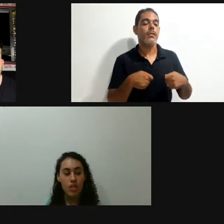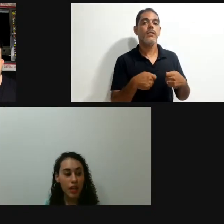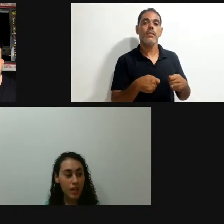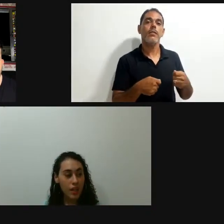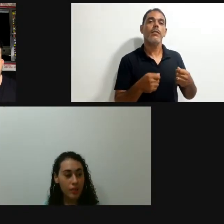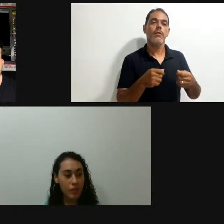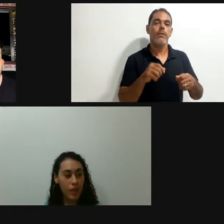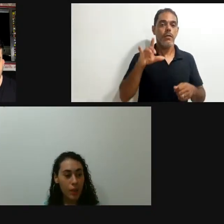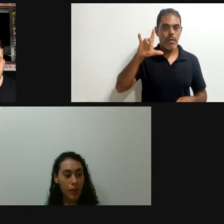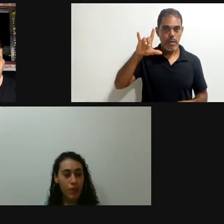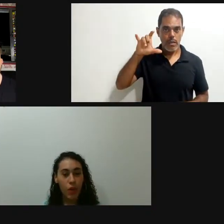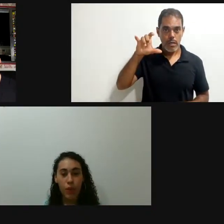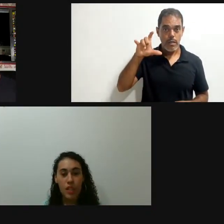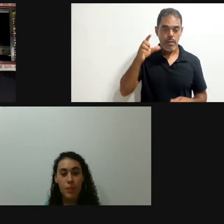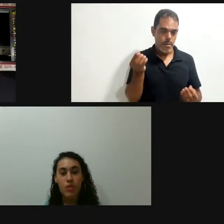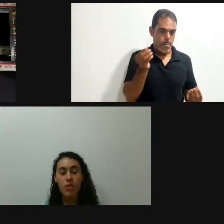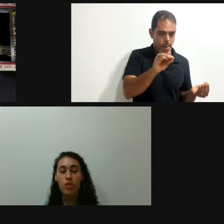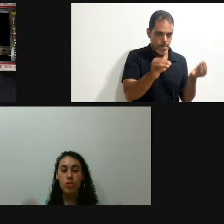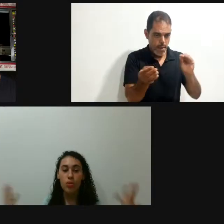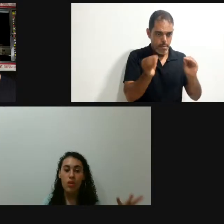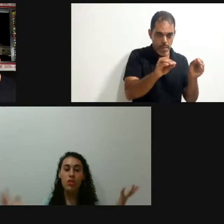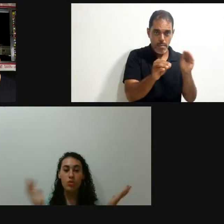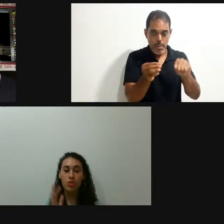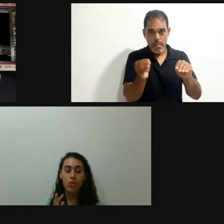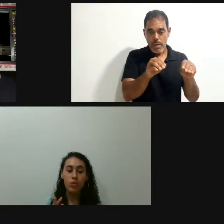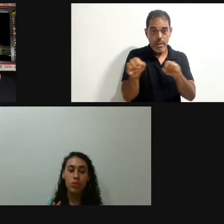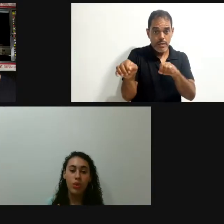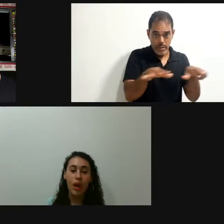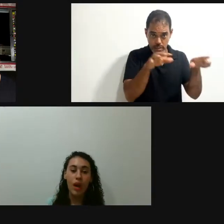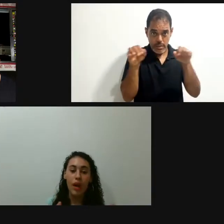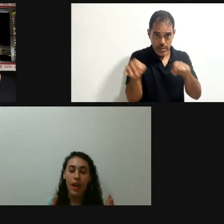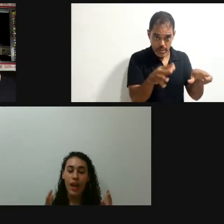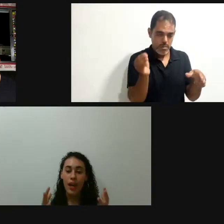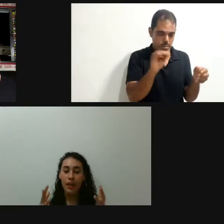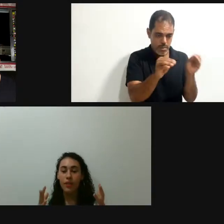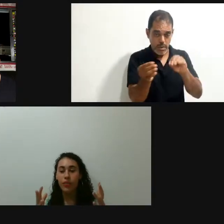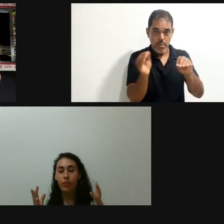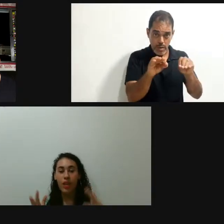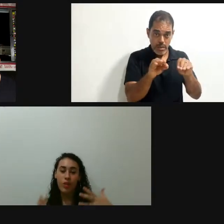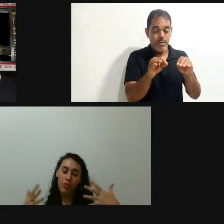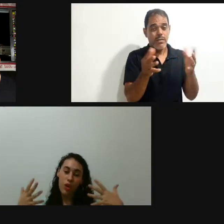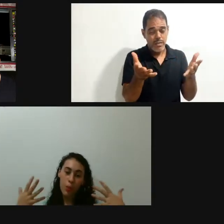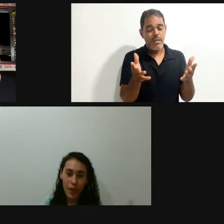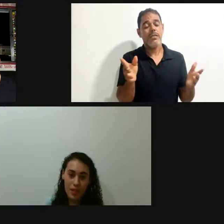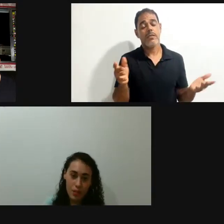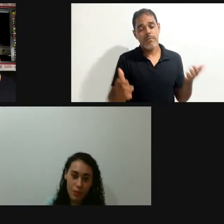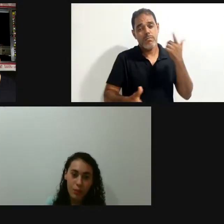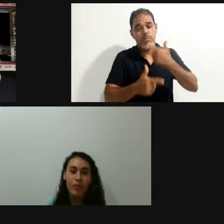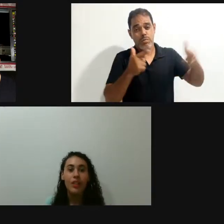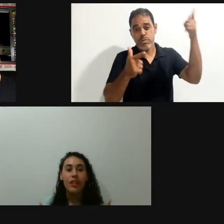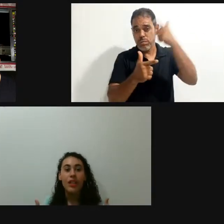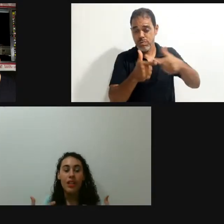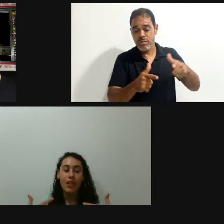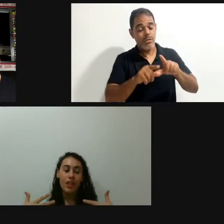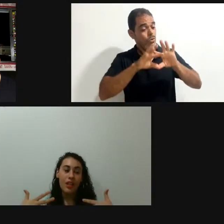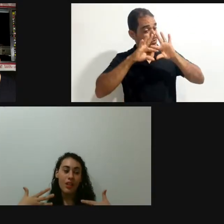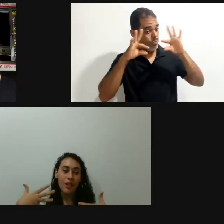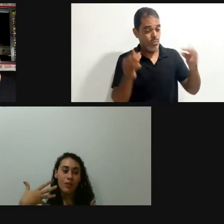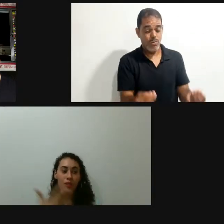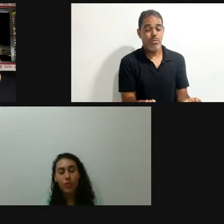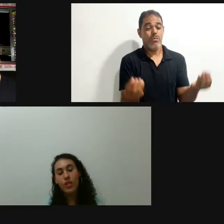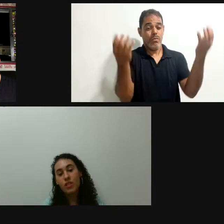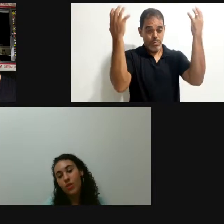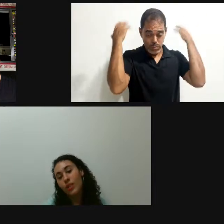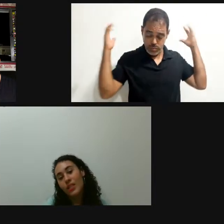no Instagram, informando as pessoas. Tudo isso junto meio que foi um peso